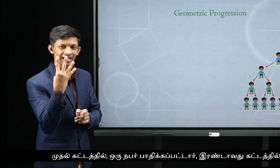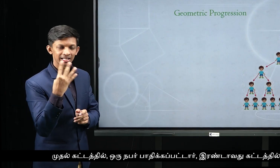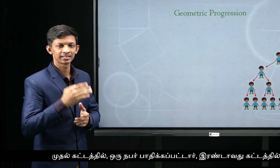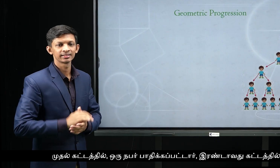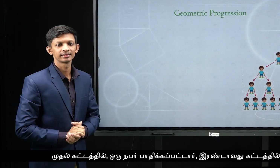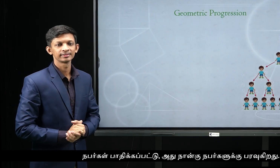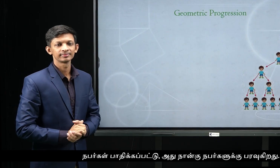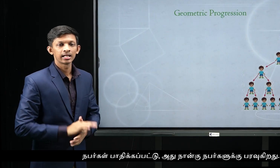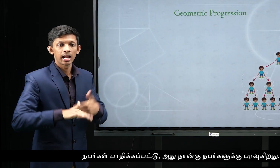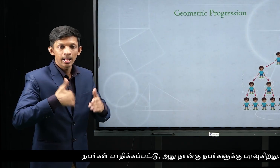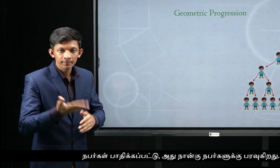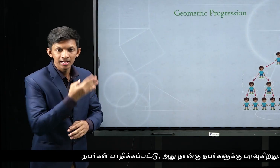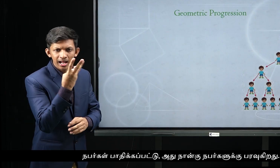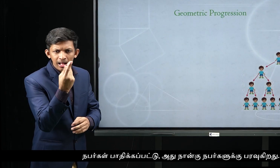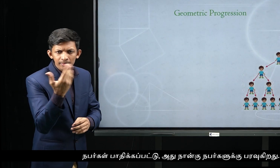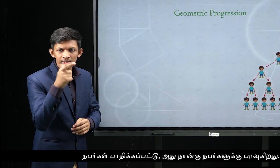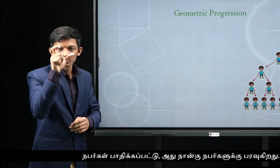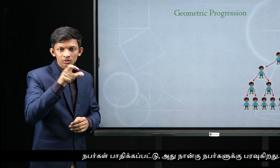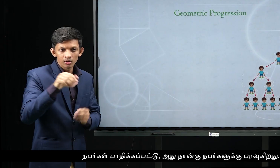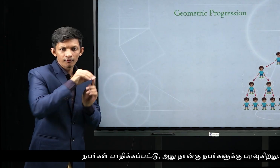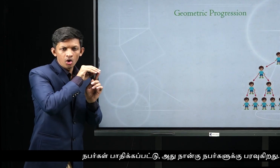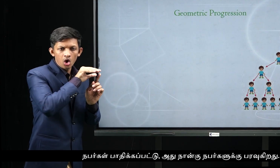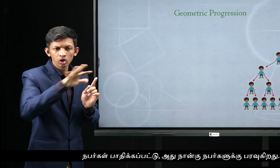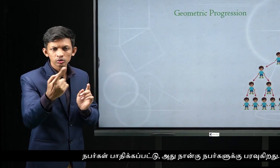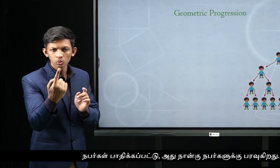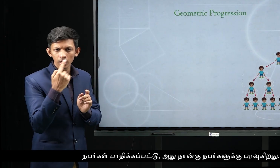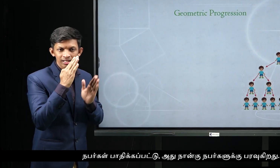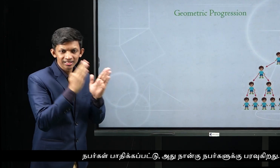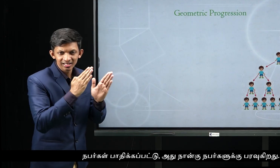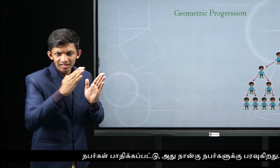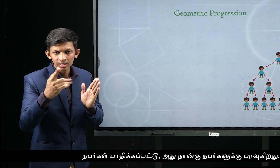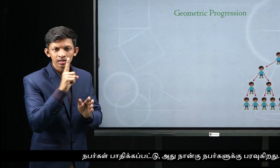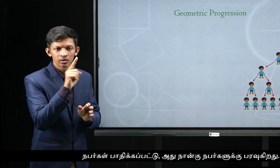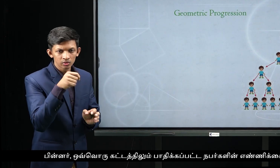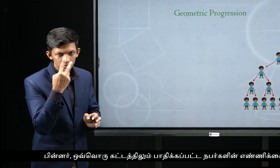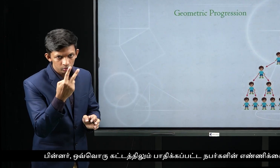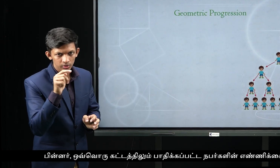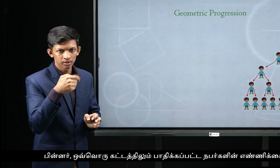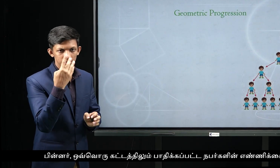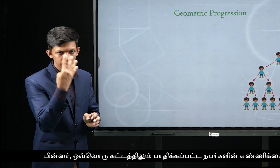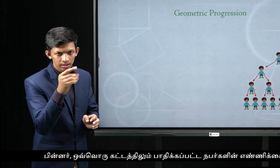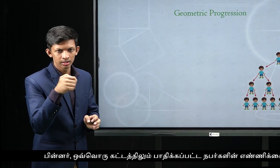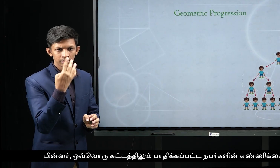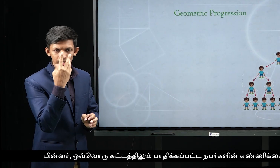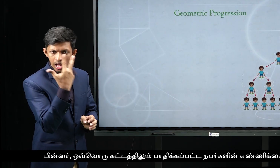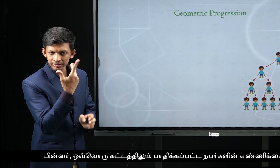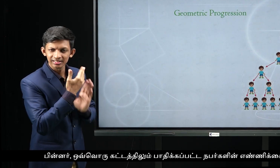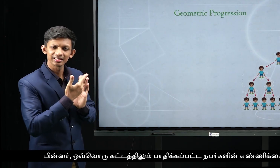கட்டத்தில் 2 நபர்கள் பாதிக்கப்பட்டு அது 4 நபர்களுக்கு பரவுகிறது. பின்னர் ஒவ்வொரு கட்டத்திலும்